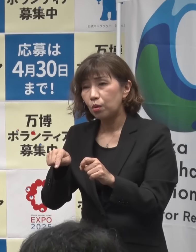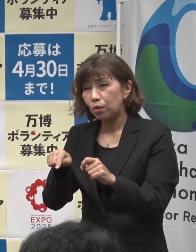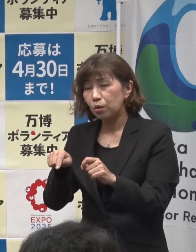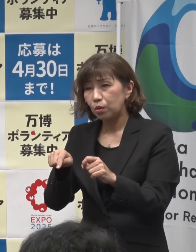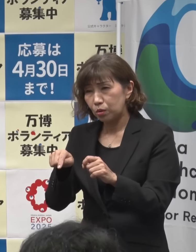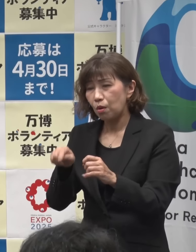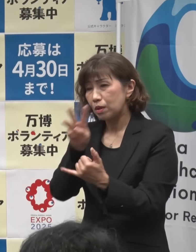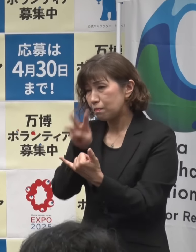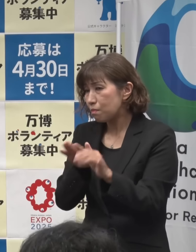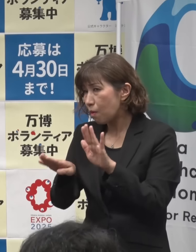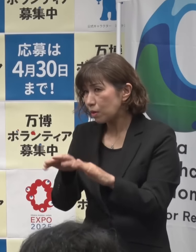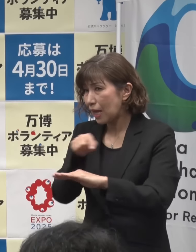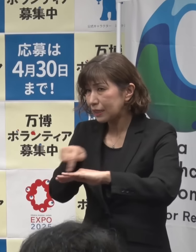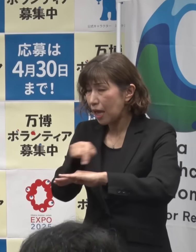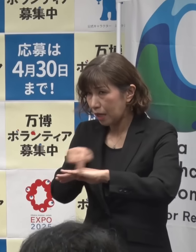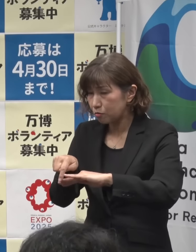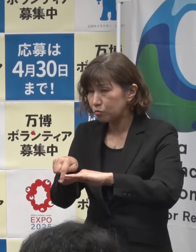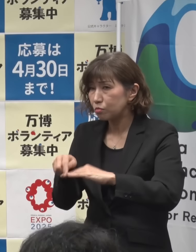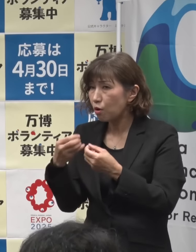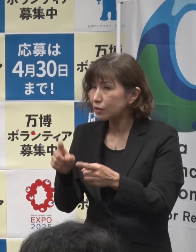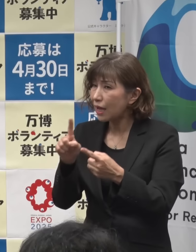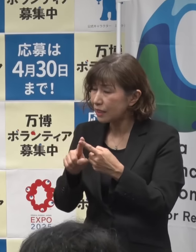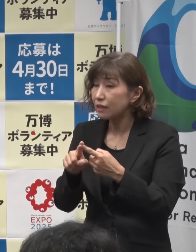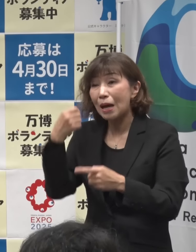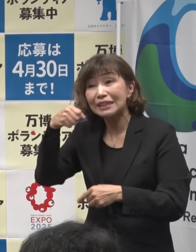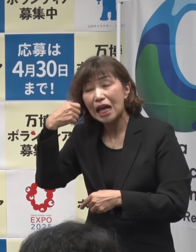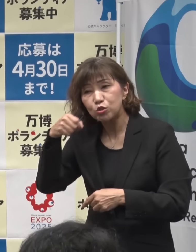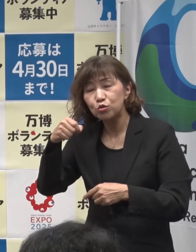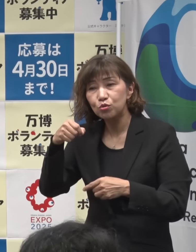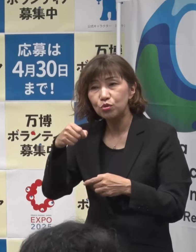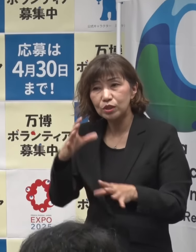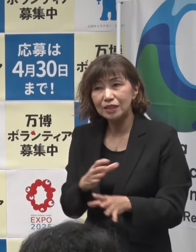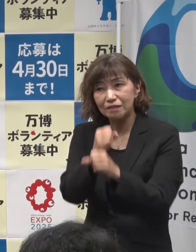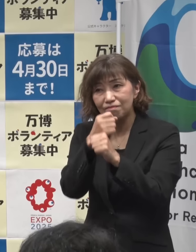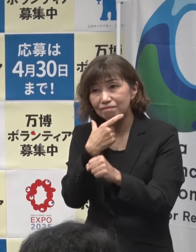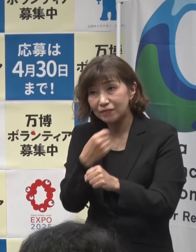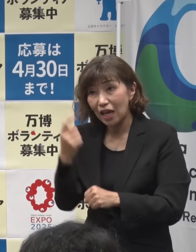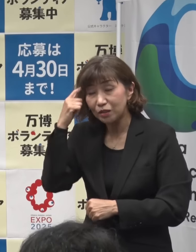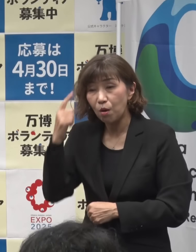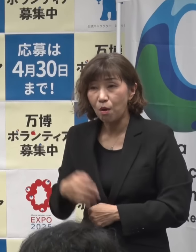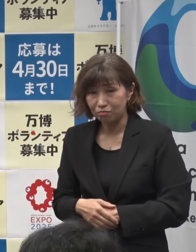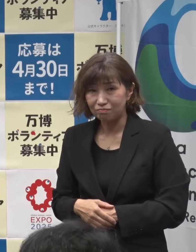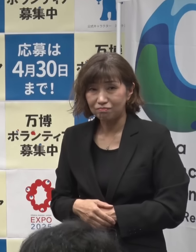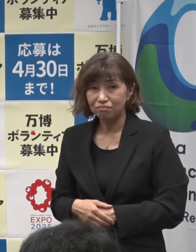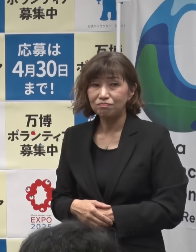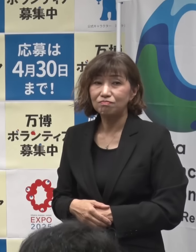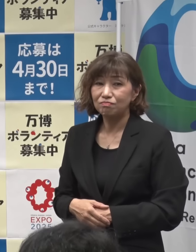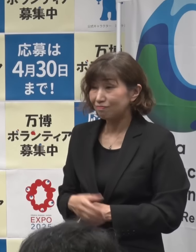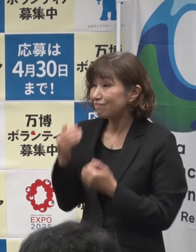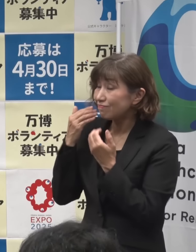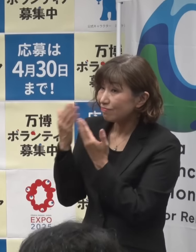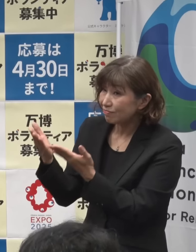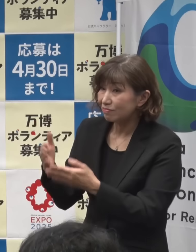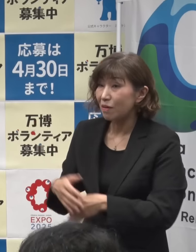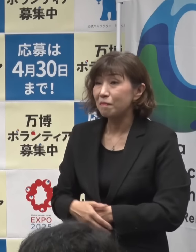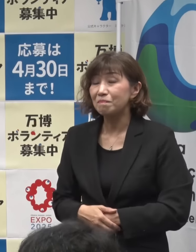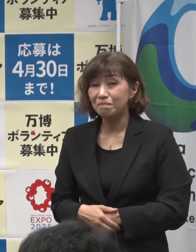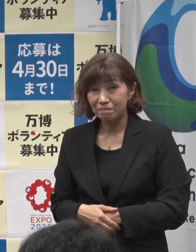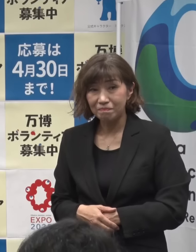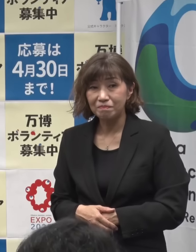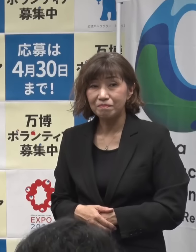ろ想定しながら策定をしていこうというふうに考えています。 分かりました。そのじゃあイメージ図にこだわらず、その夢島の中で